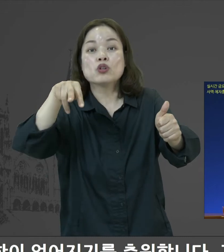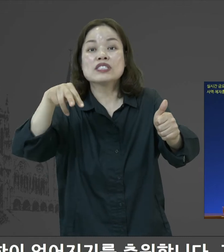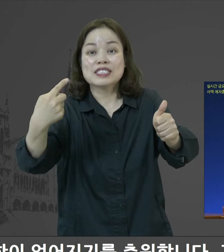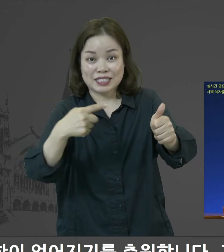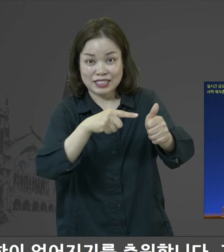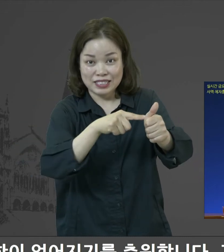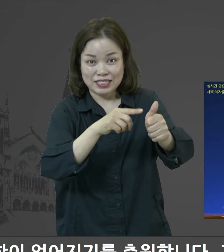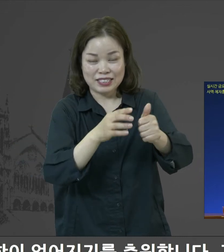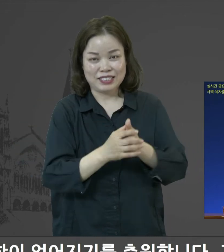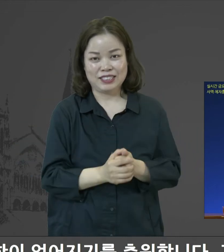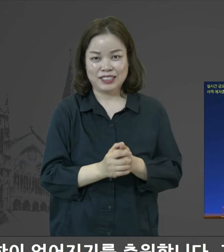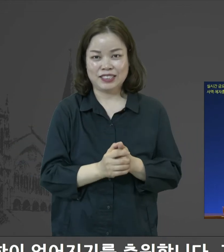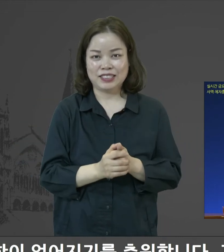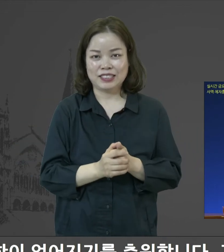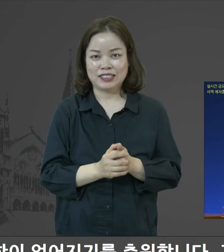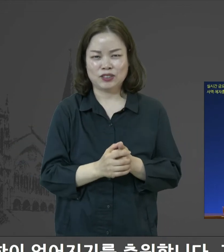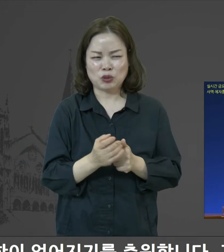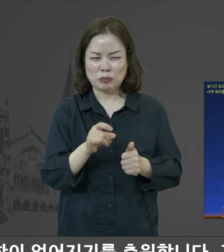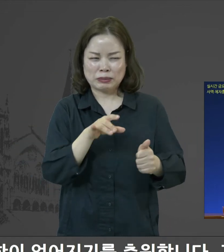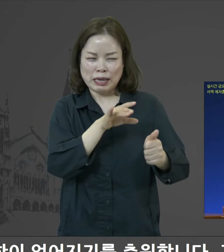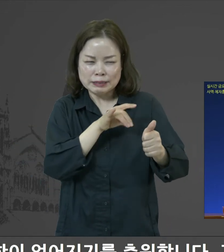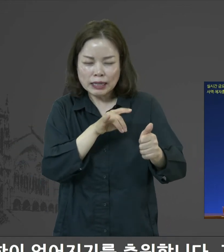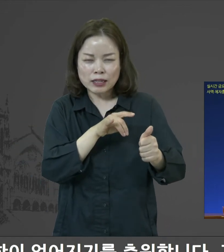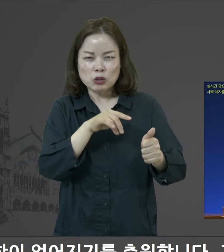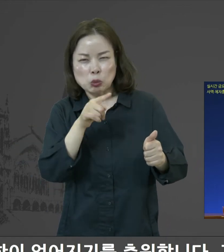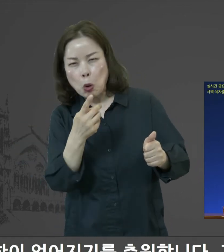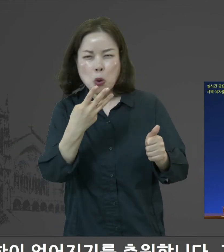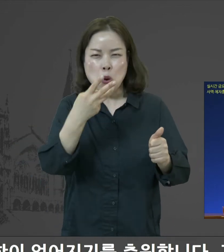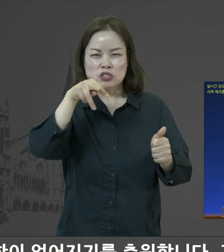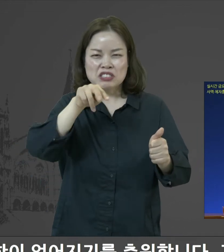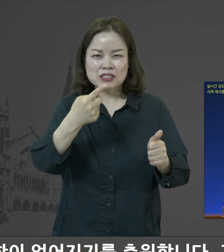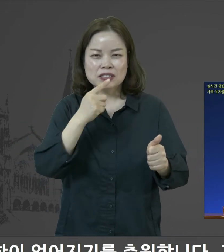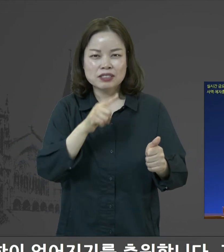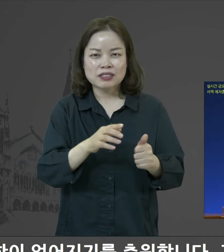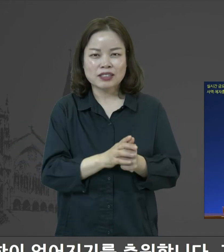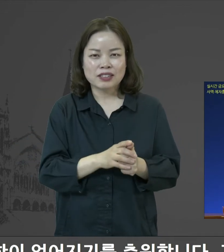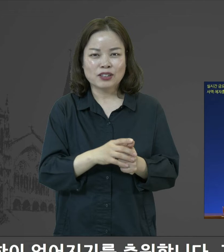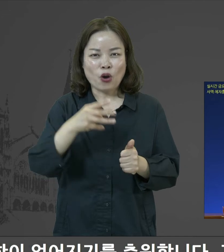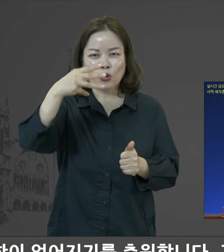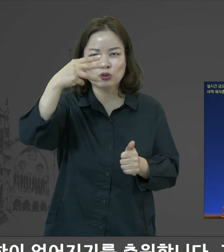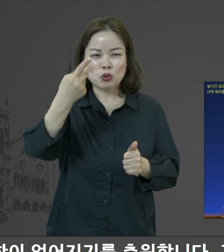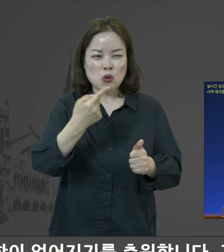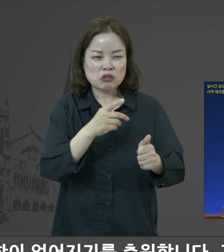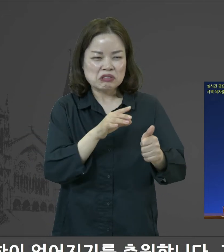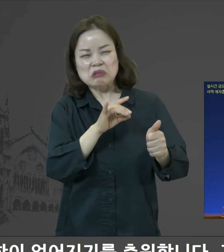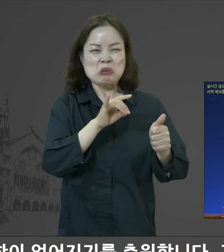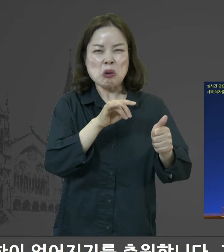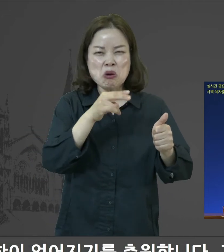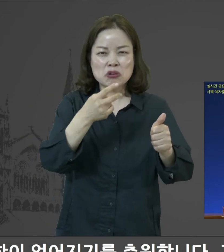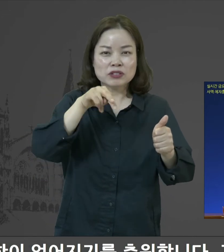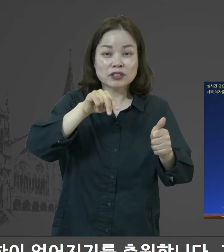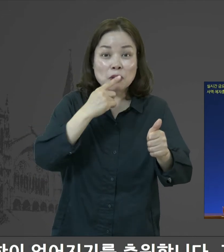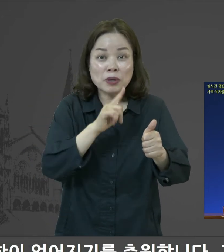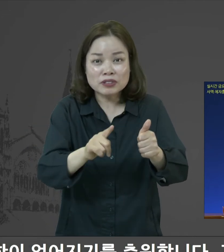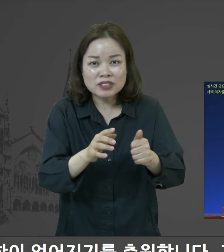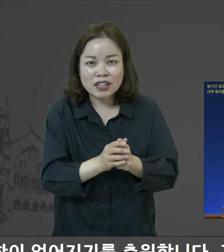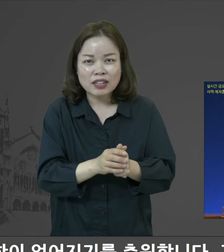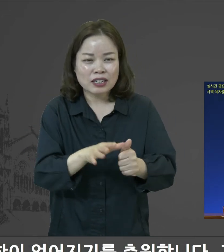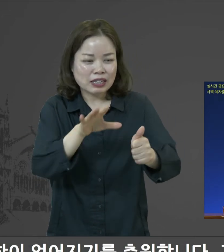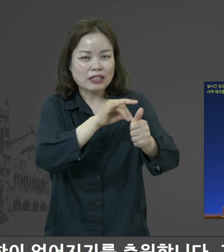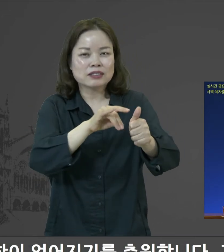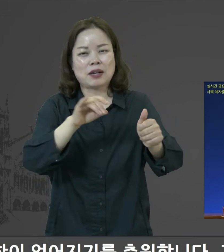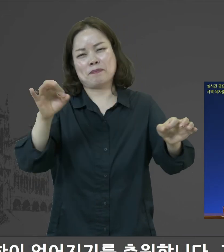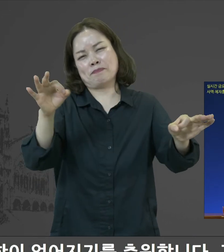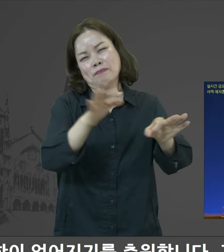있습니다. 돌로스. 좀 간사하게 보이지 않습니까? 이 돌로스예요. 요 간사한 거 빠져야